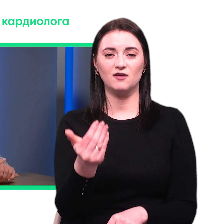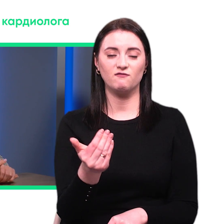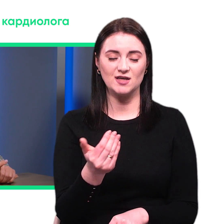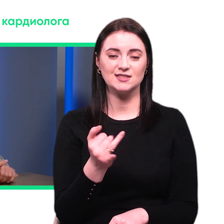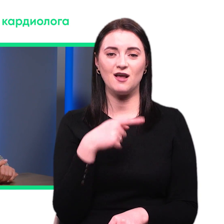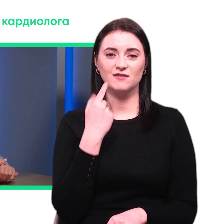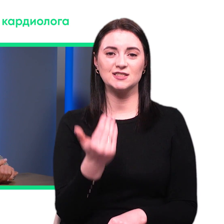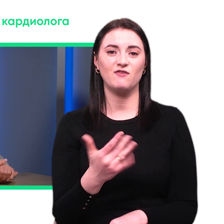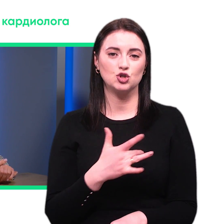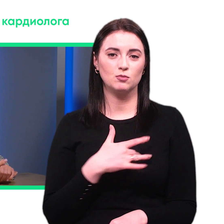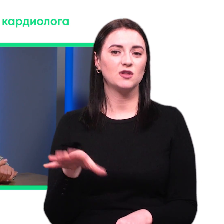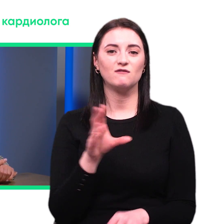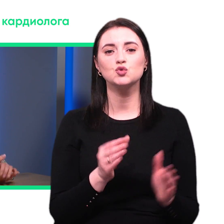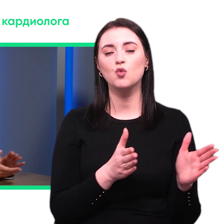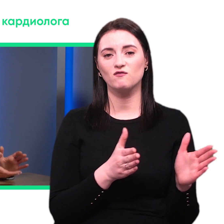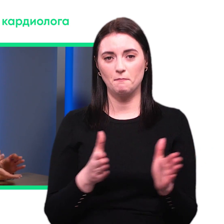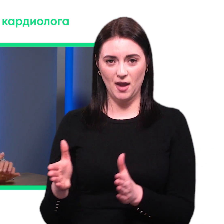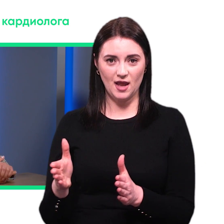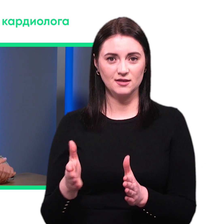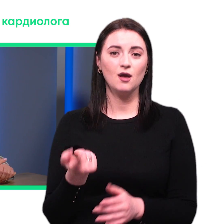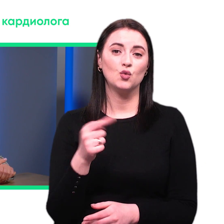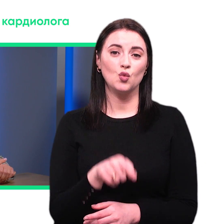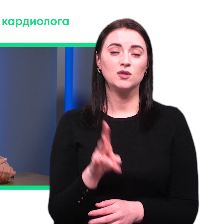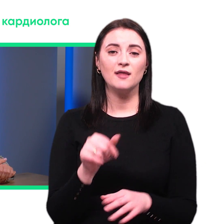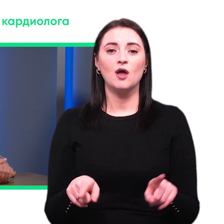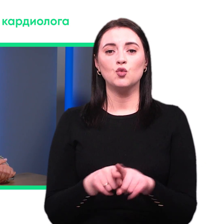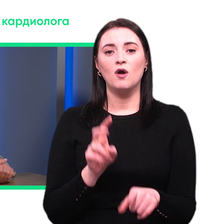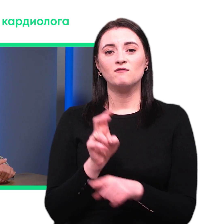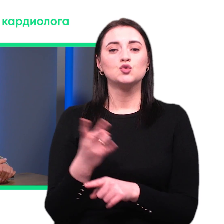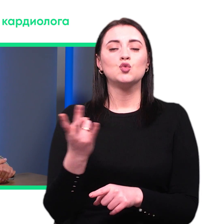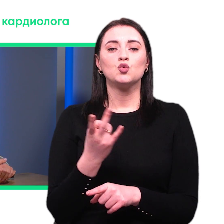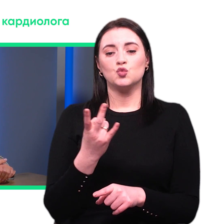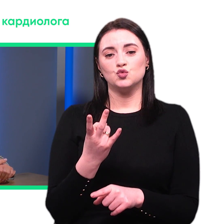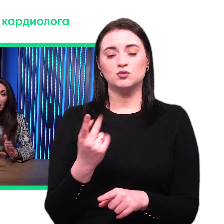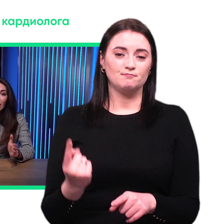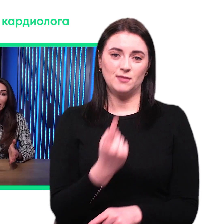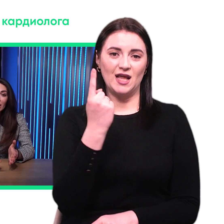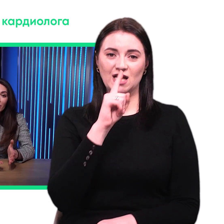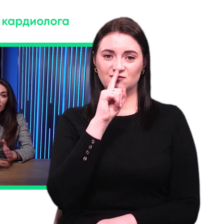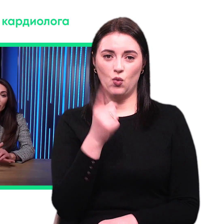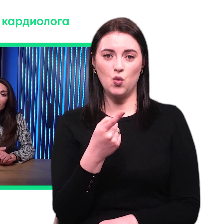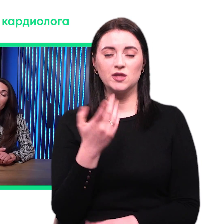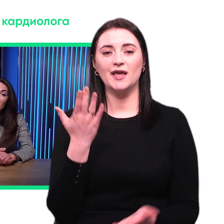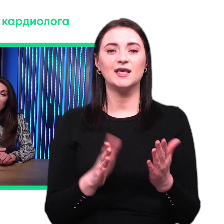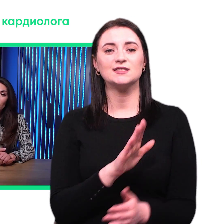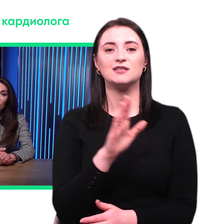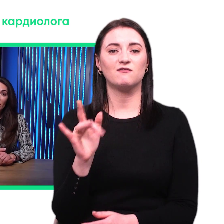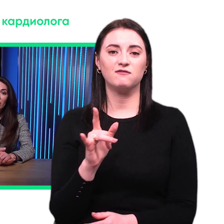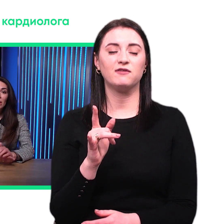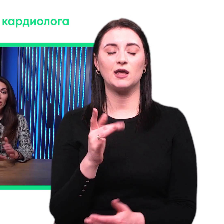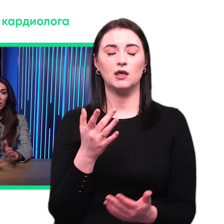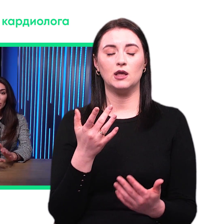что с вашим сердцем все в порядке, тогда на такой визит нужно показываться раз в год. Если вы имеете